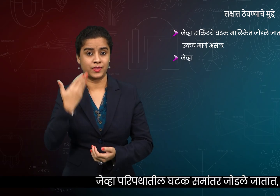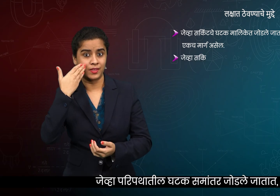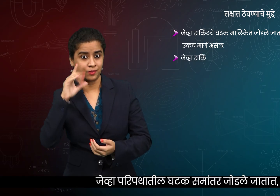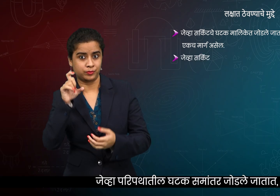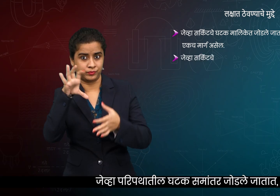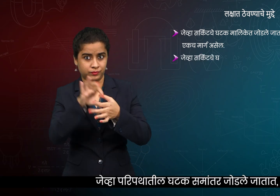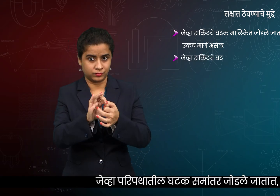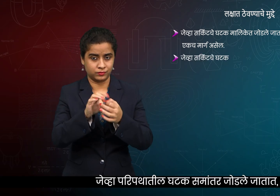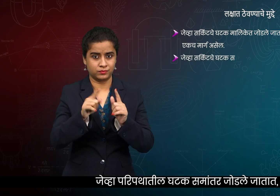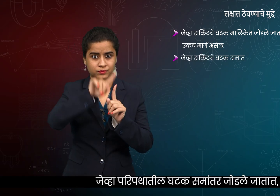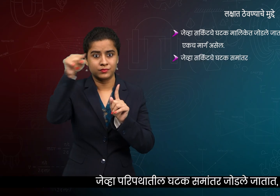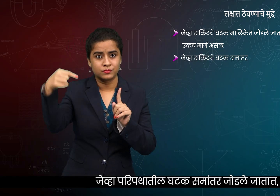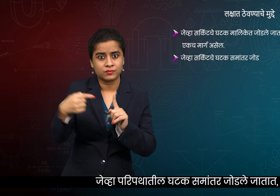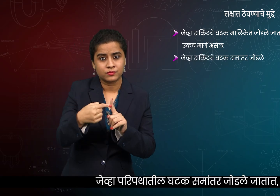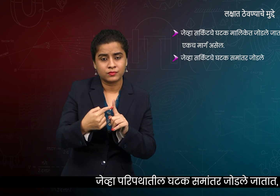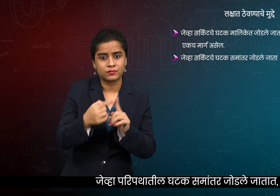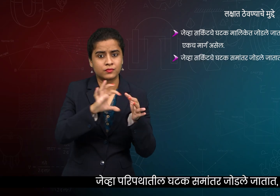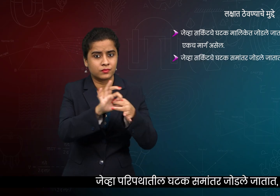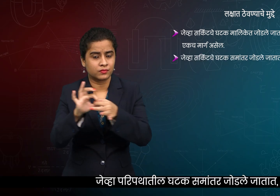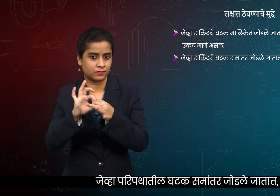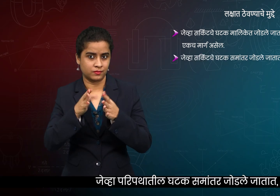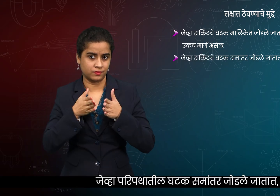जेव्हा परिपथातील घटक समांतर जोडले जातात